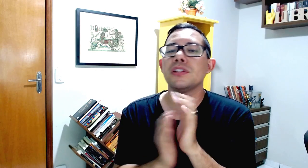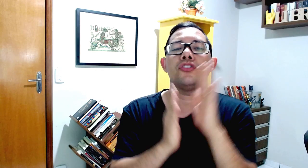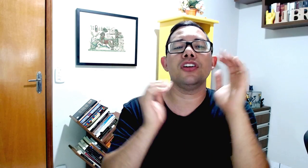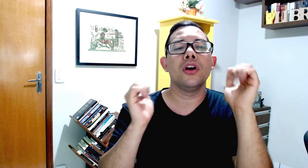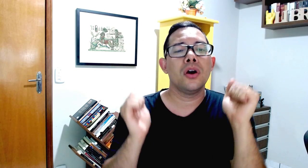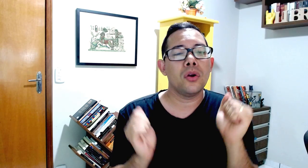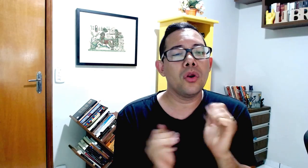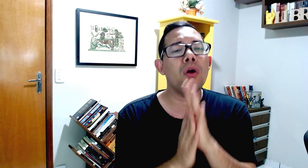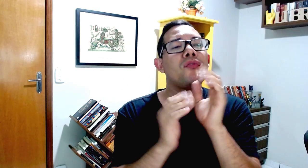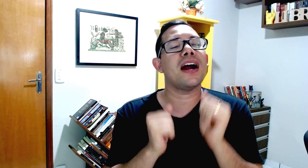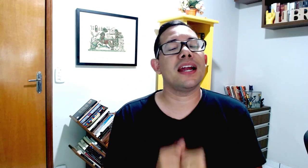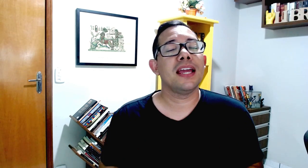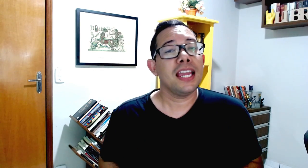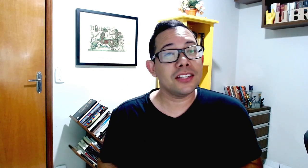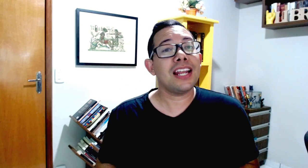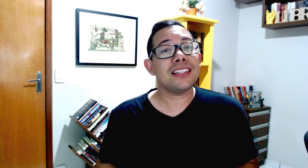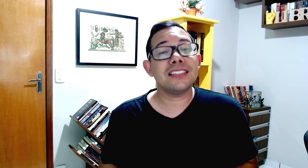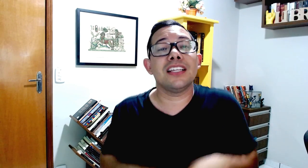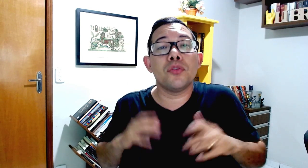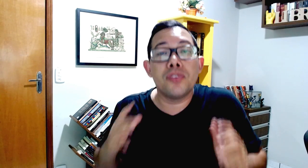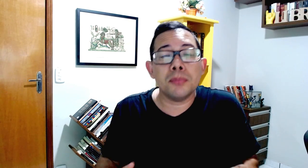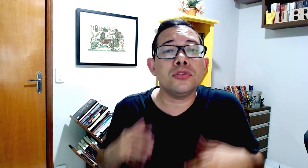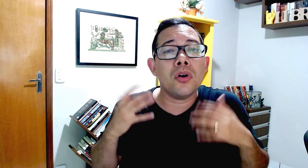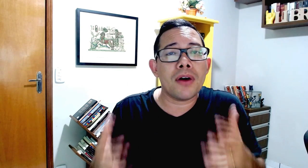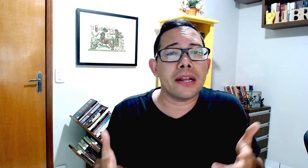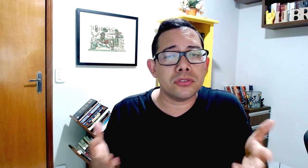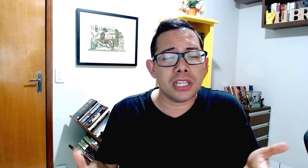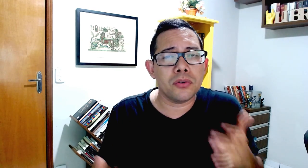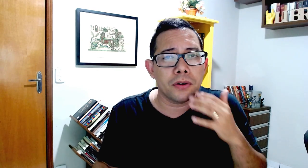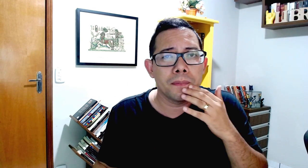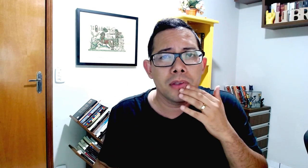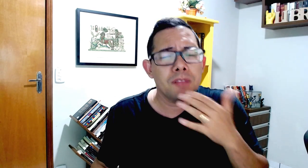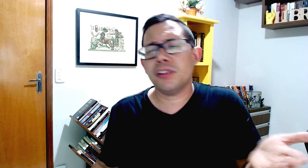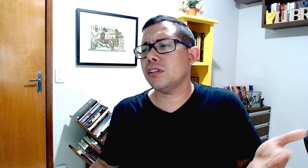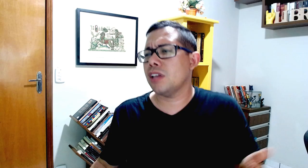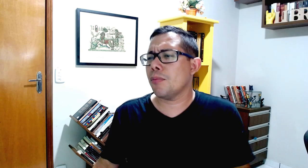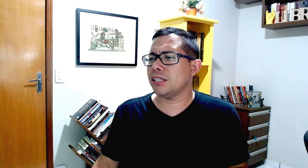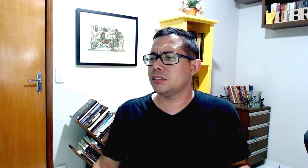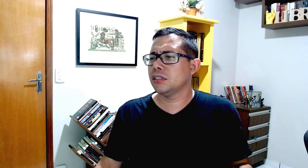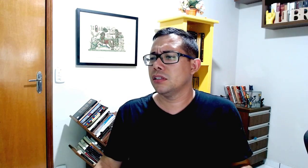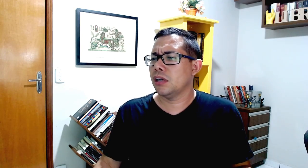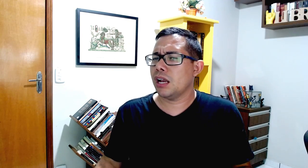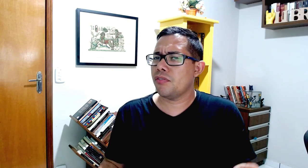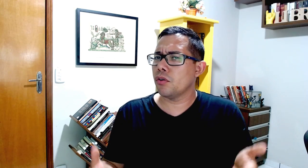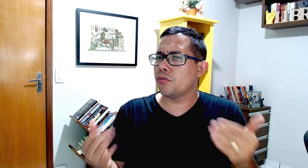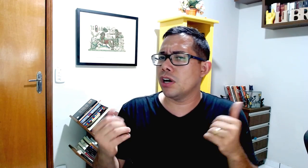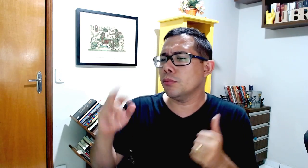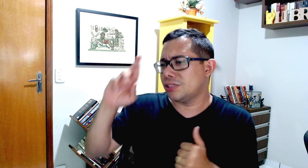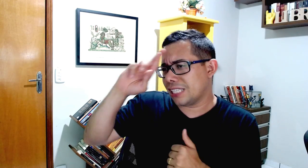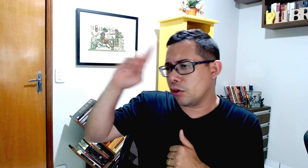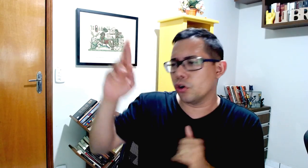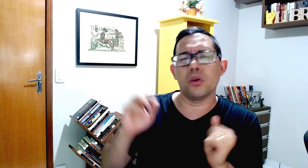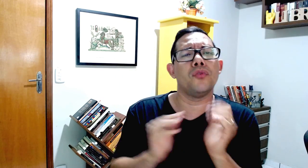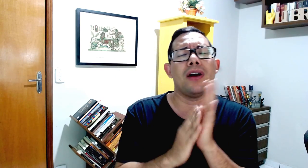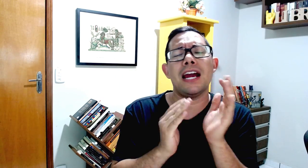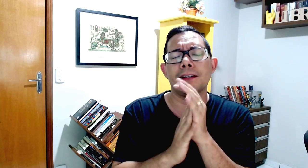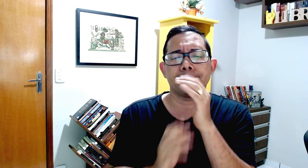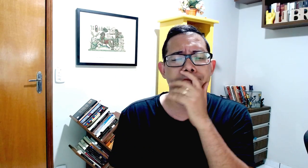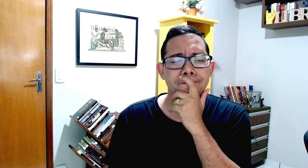esse é o sinal de louvar ainda ela tá dizendo Vamos louvar ao senhor pode vir mais ela falou vamos senhor louvar